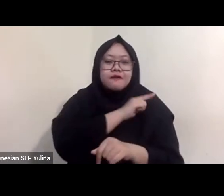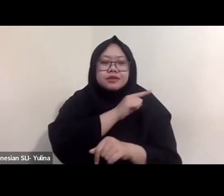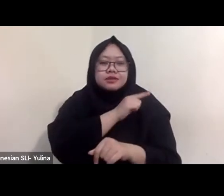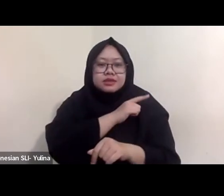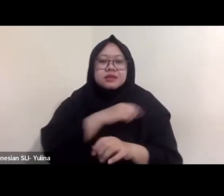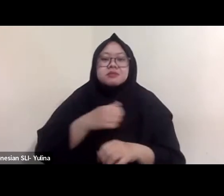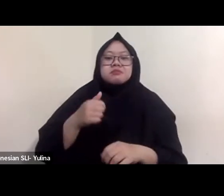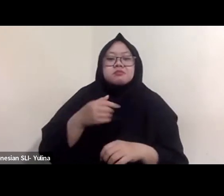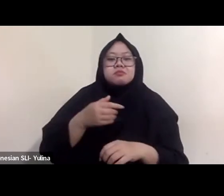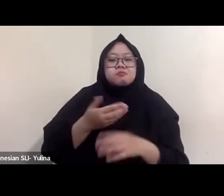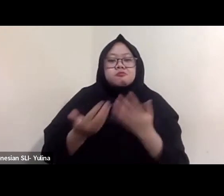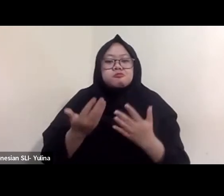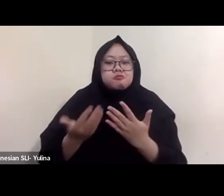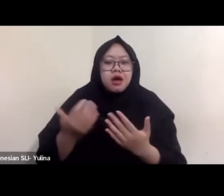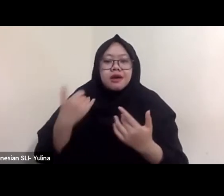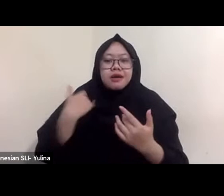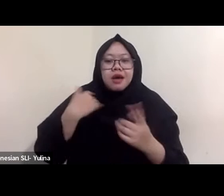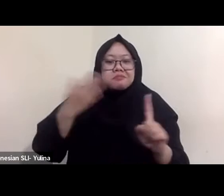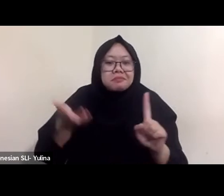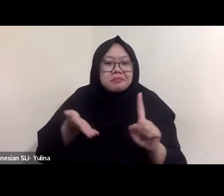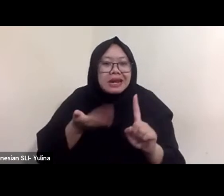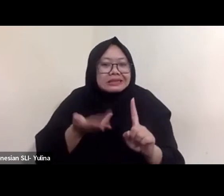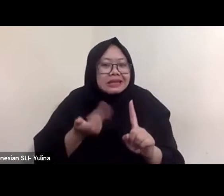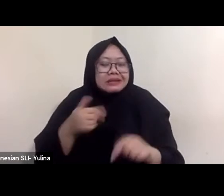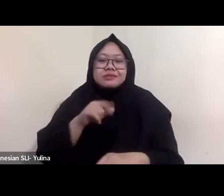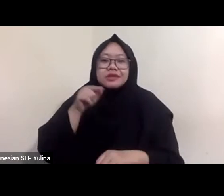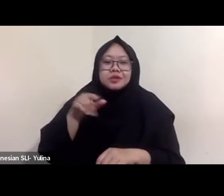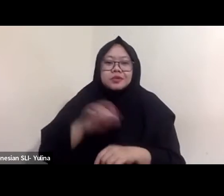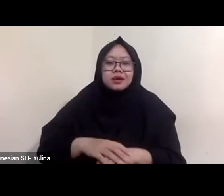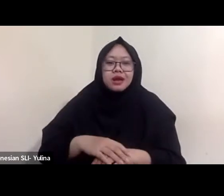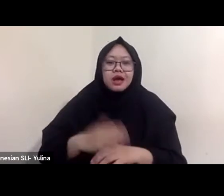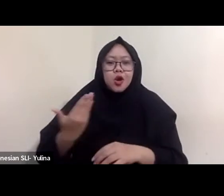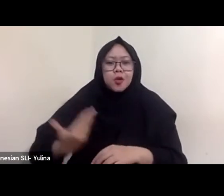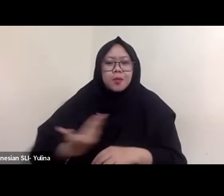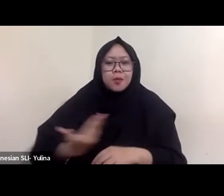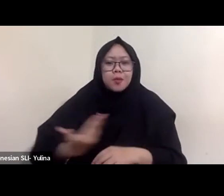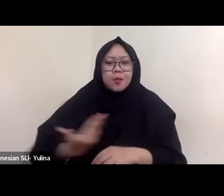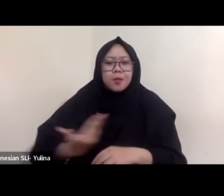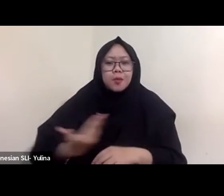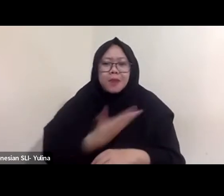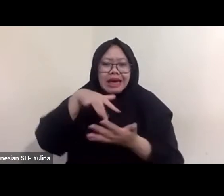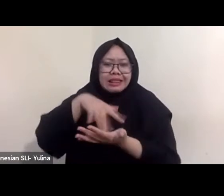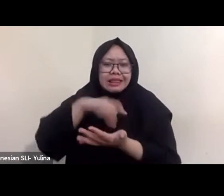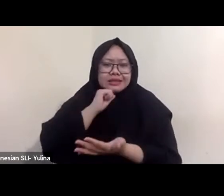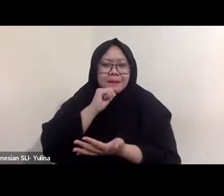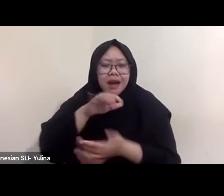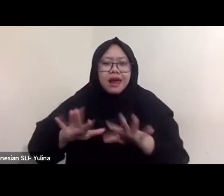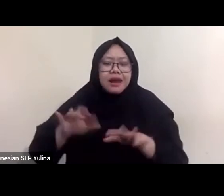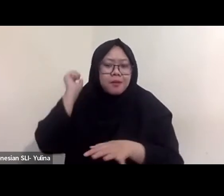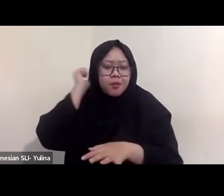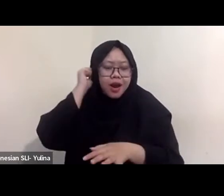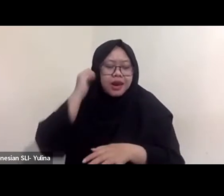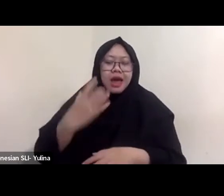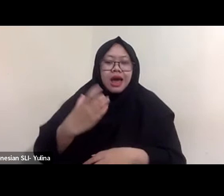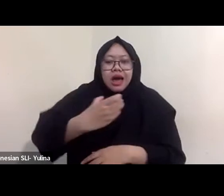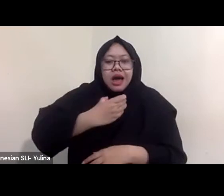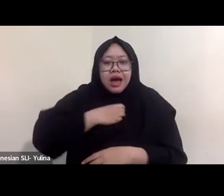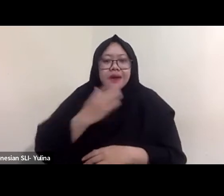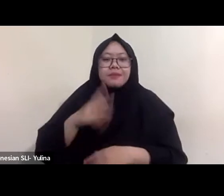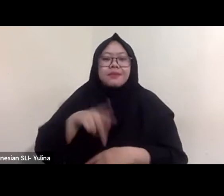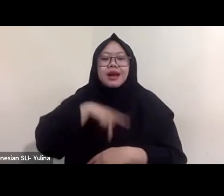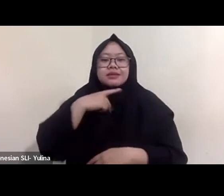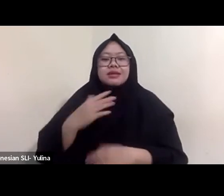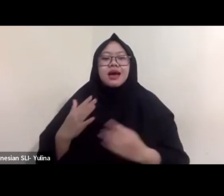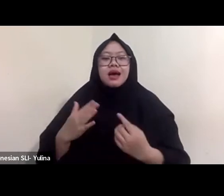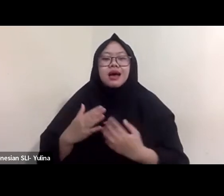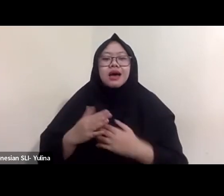perempuan seringkali menjadi korban yang paling rentan. Padahal, hak atas rasa aman dan hak untuk mendapatkan